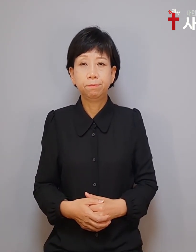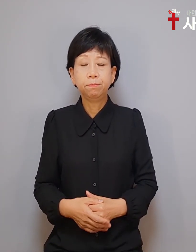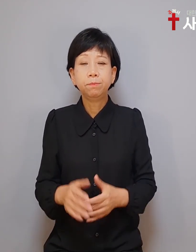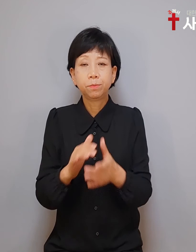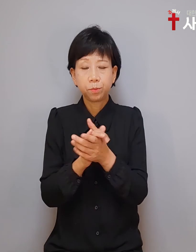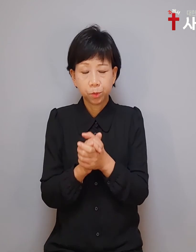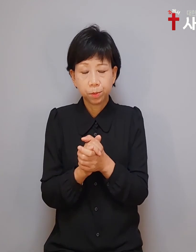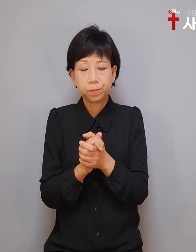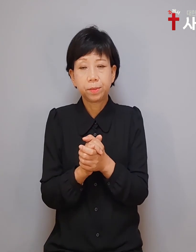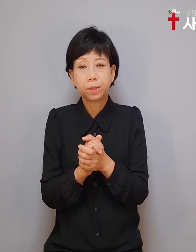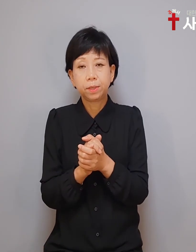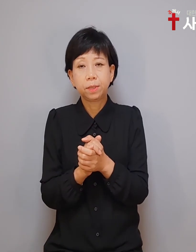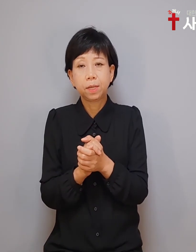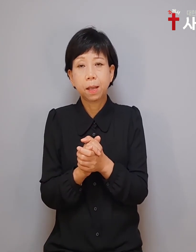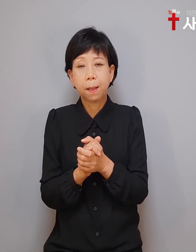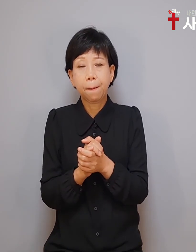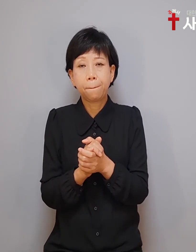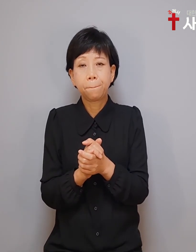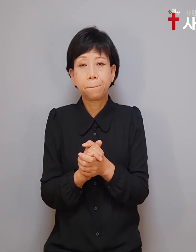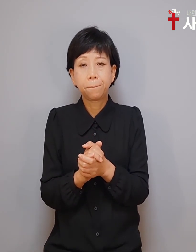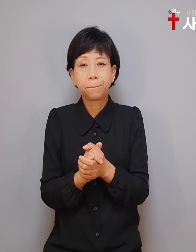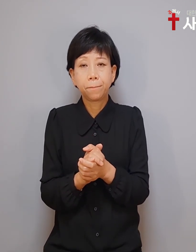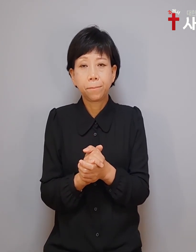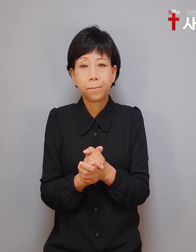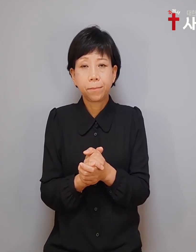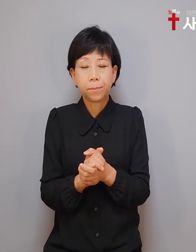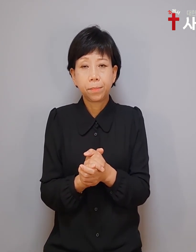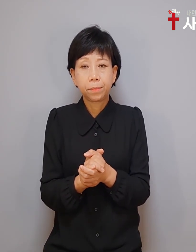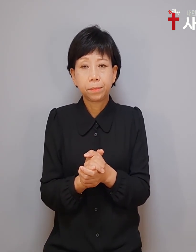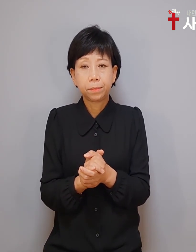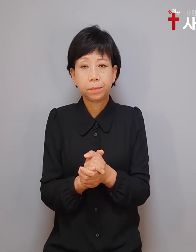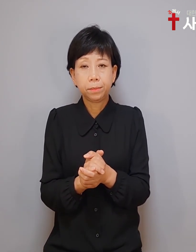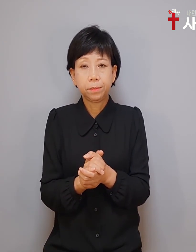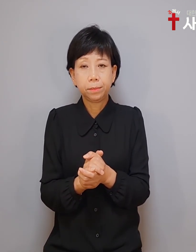기도하겠습니다. 네, 조금 이렇게 일으켜 주시면 네,